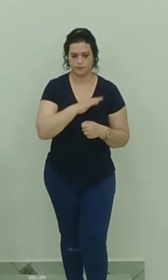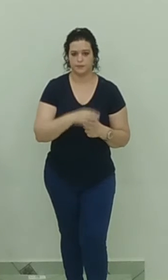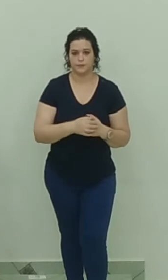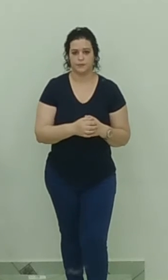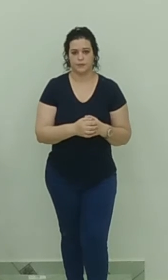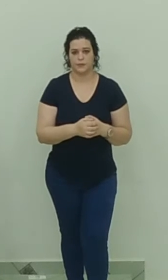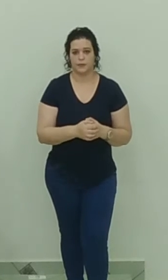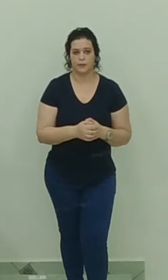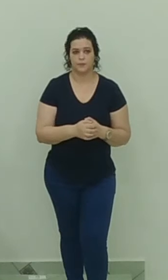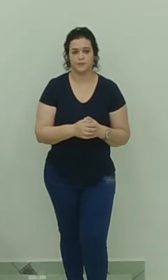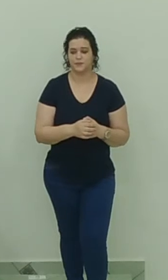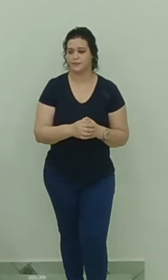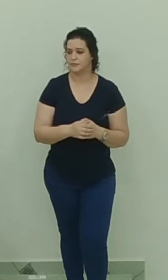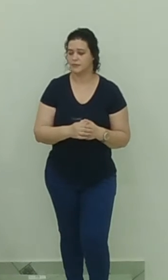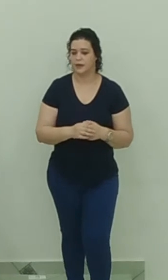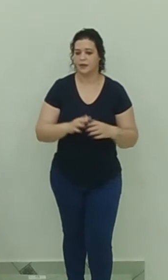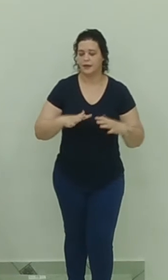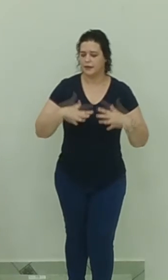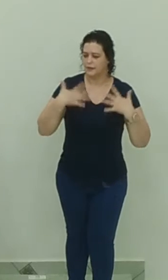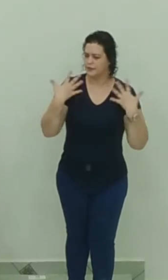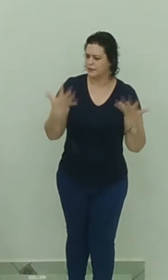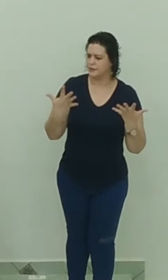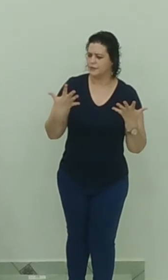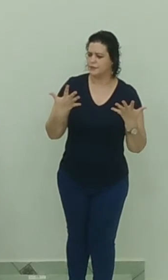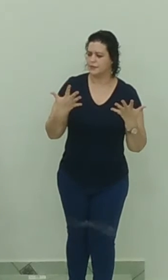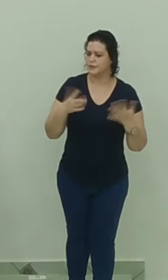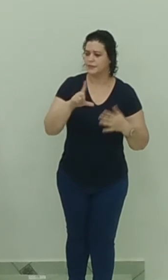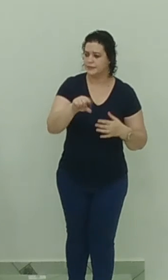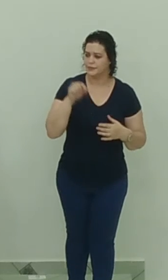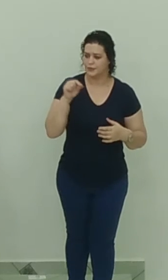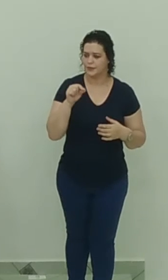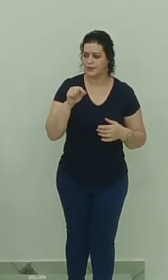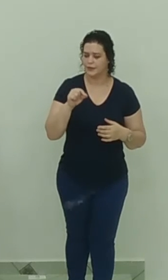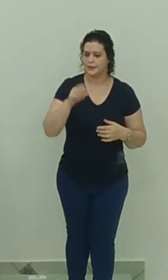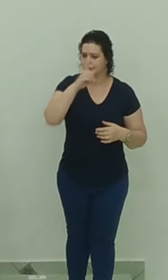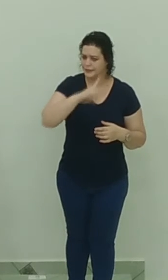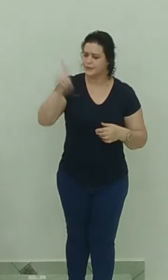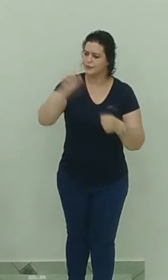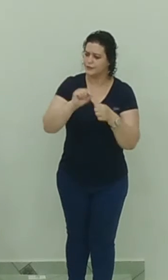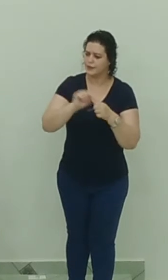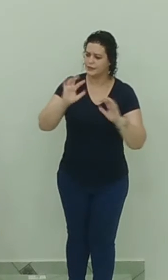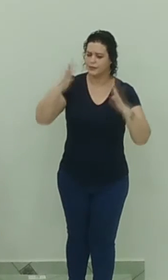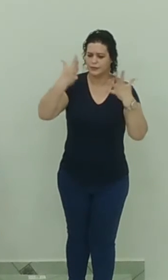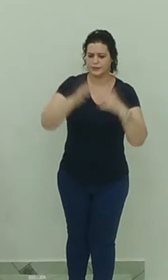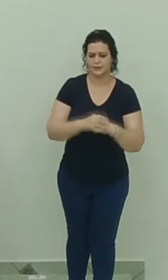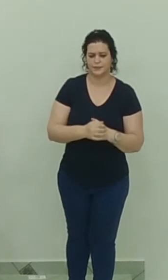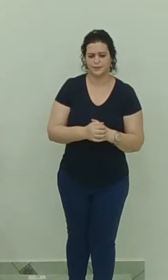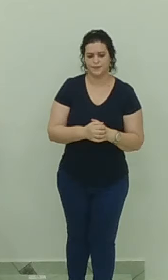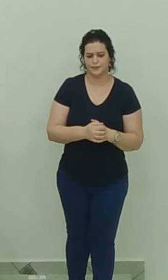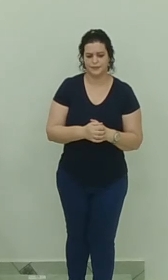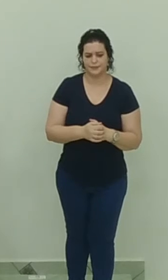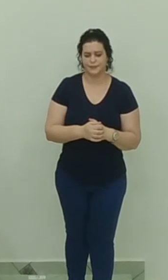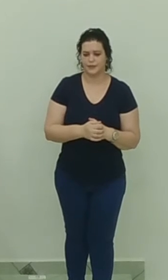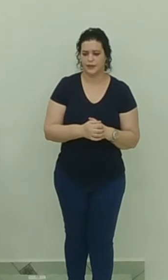Quando a gente decide, Deus age. E Deus não decide se não for a